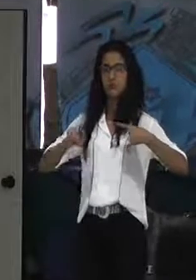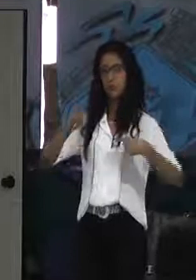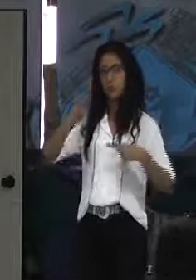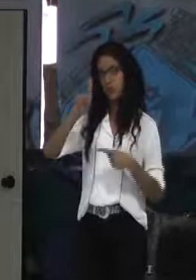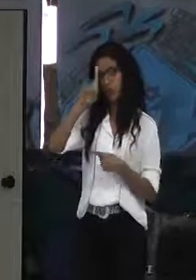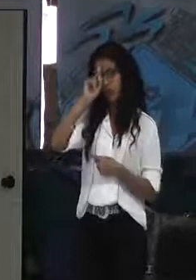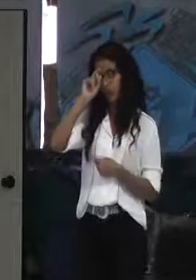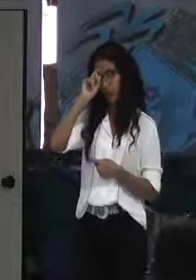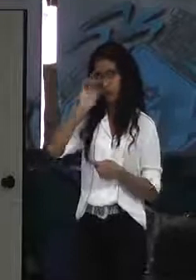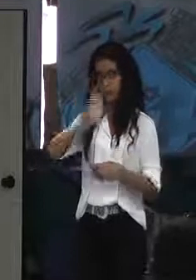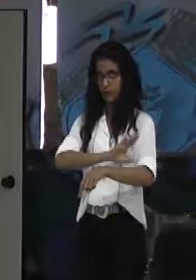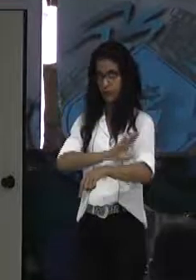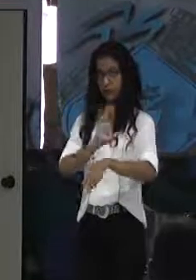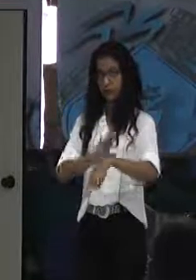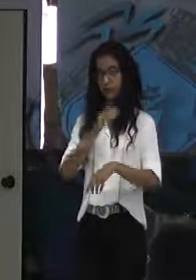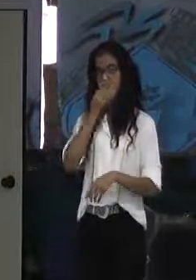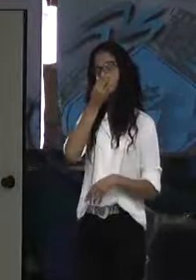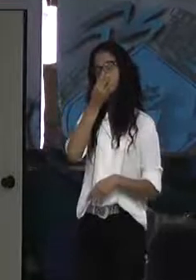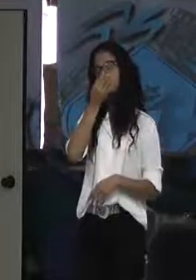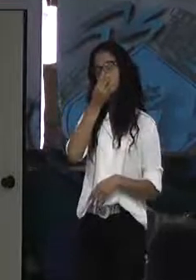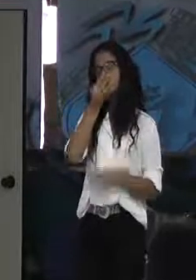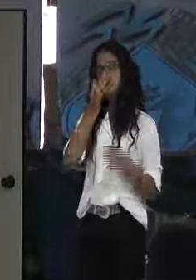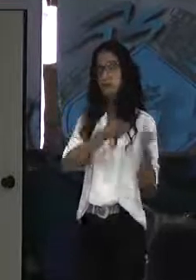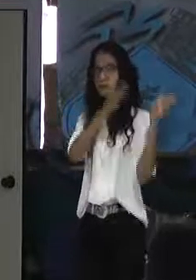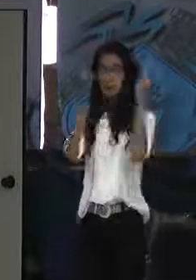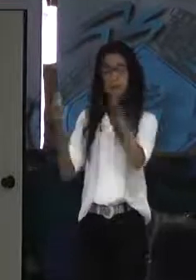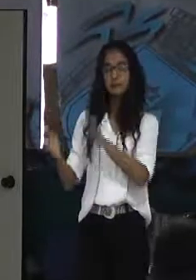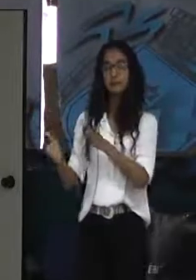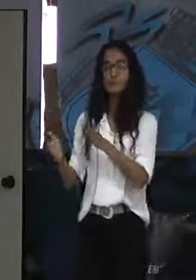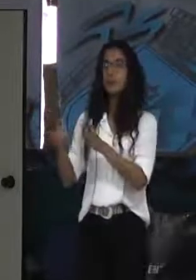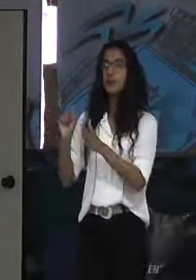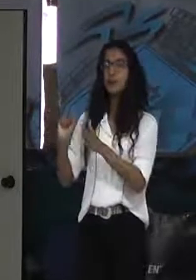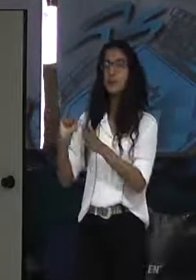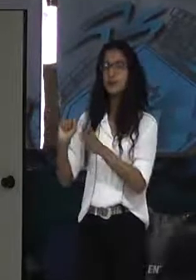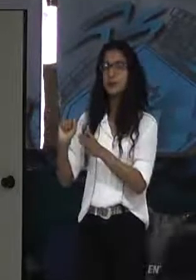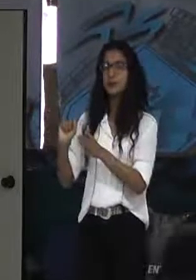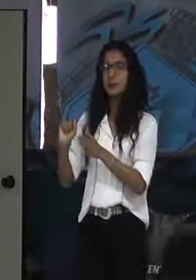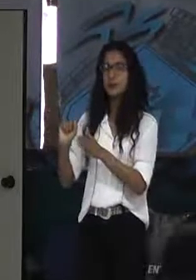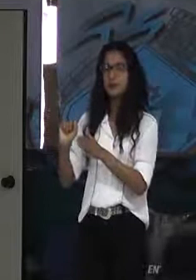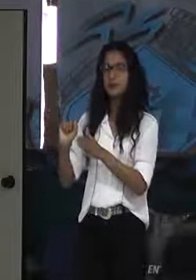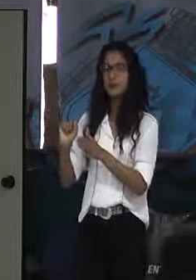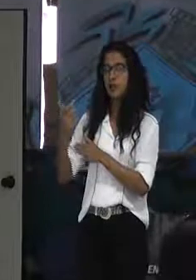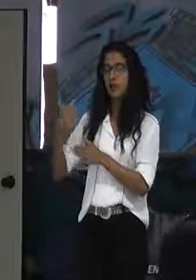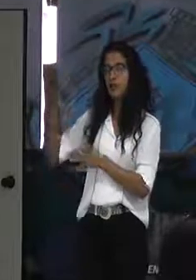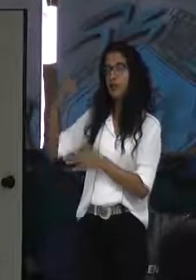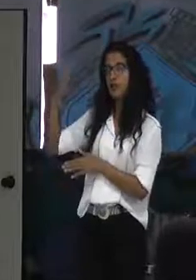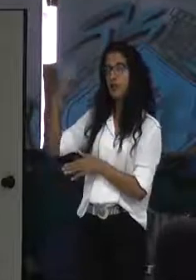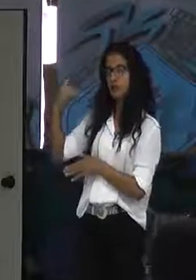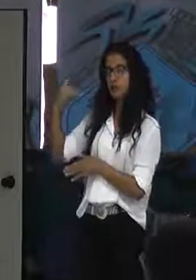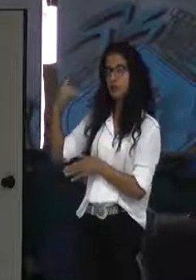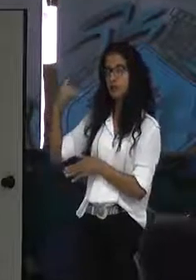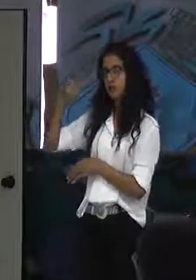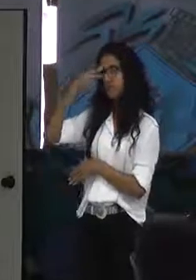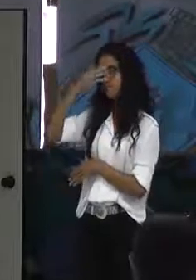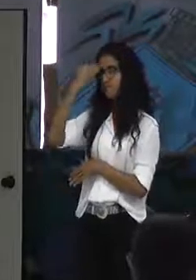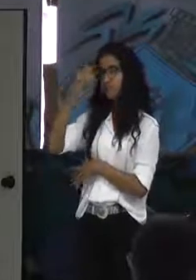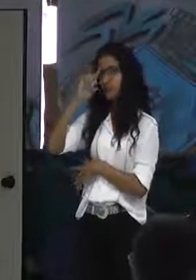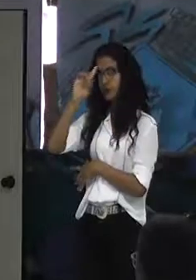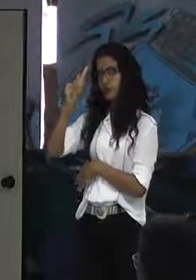Filho. Fazendo um paralelo, nós tivemos aqui em outro momento, lá atrás, não me lembro exatamente